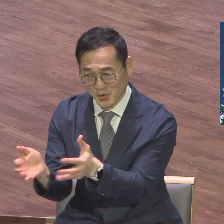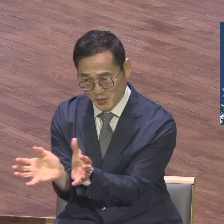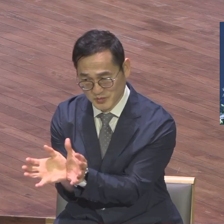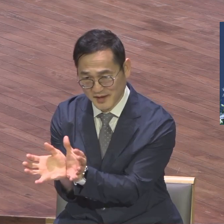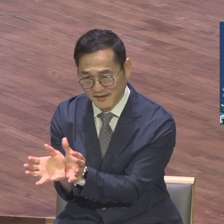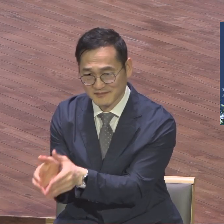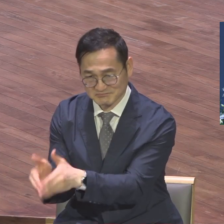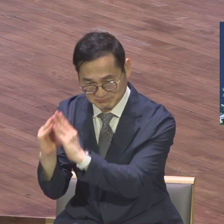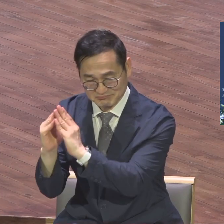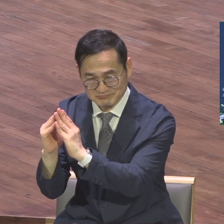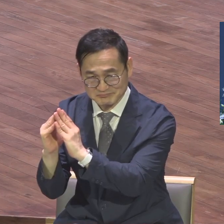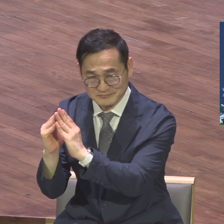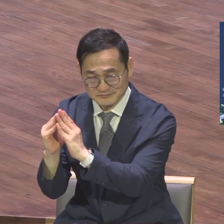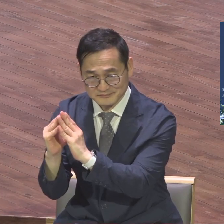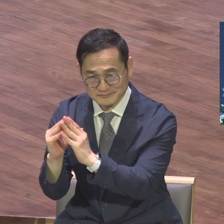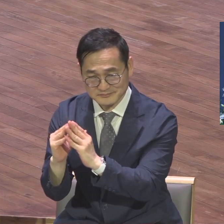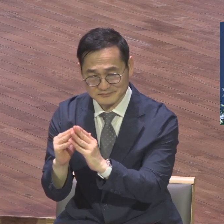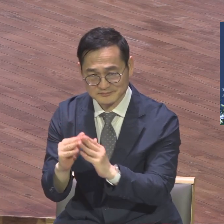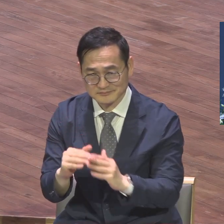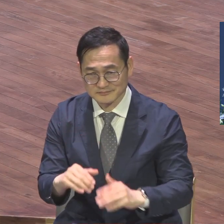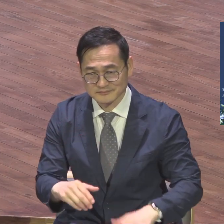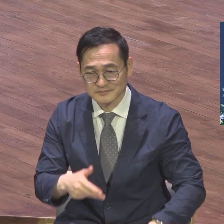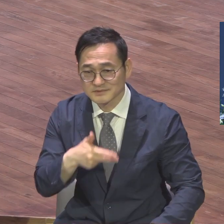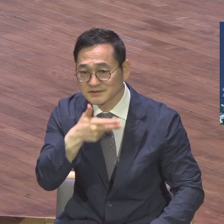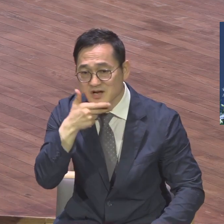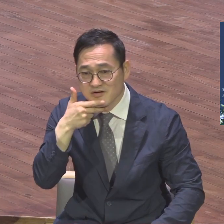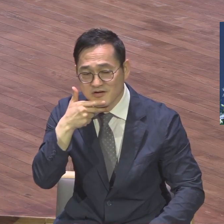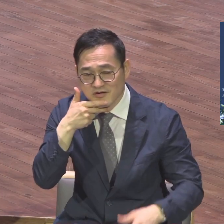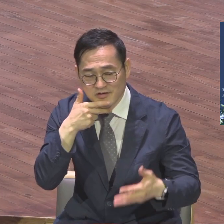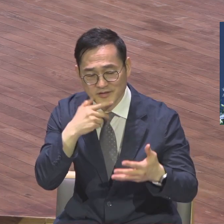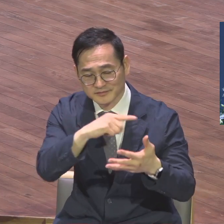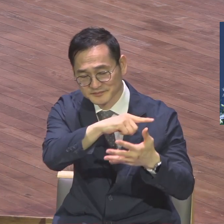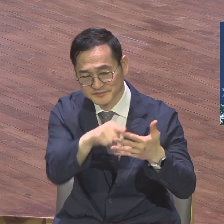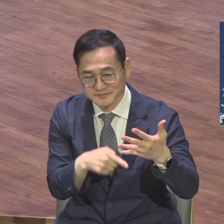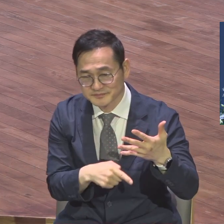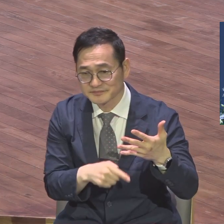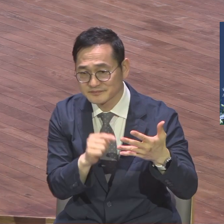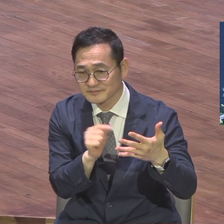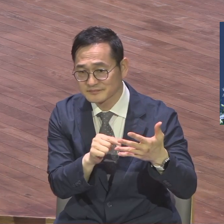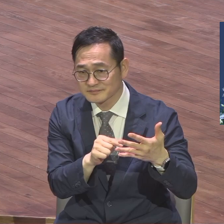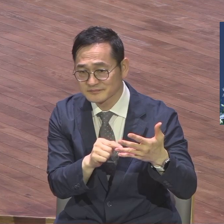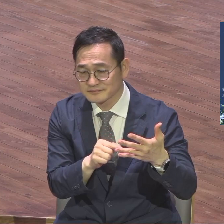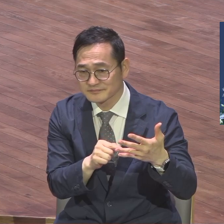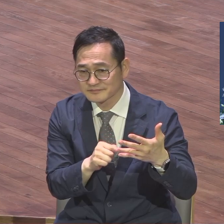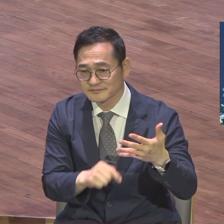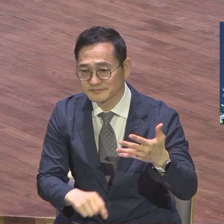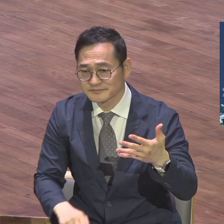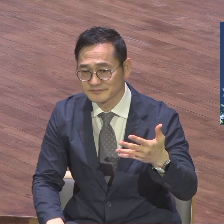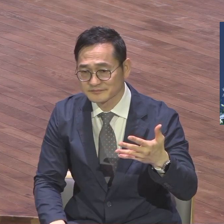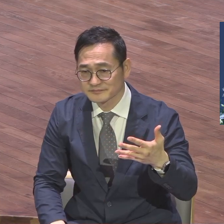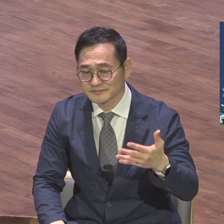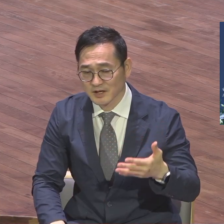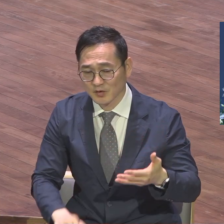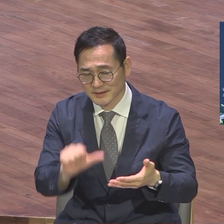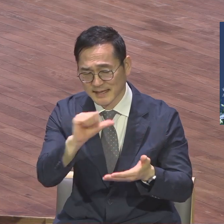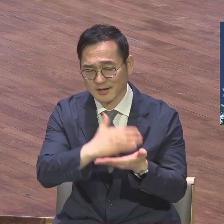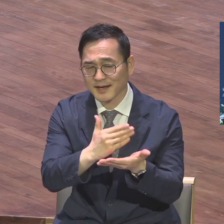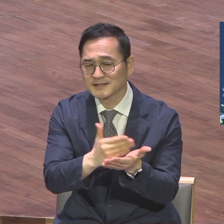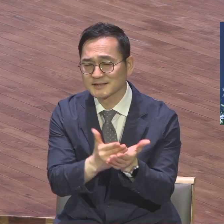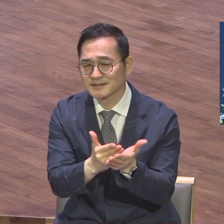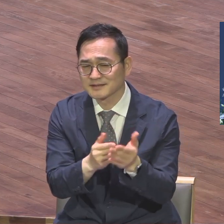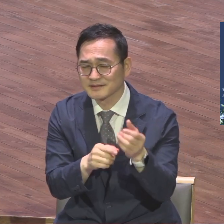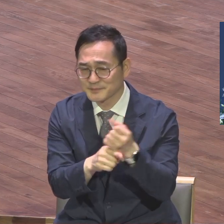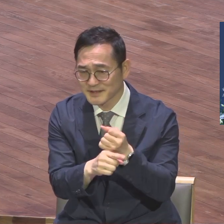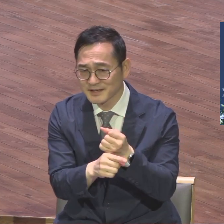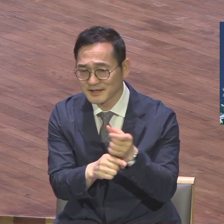세우자. 이렇게 예언교회 다섯 가지 공동체를 이루어서 치유의 뜰, 아이들의 뜰, 이방인의